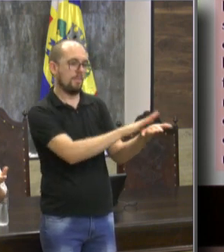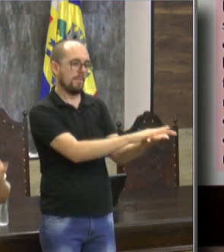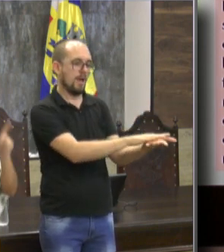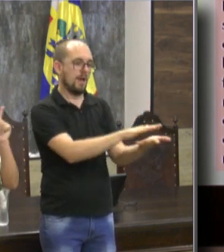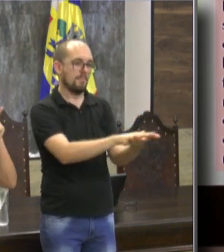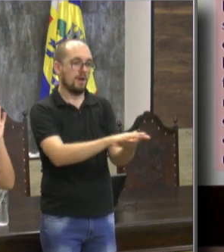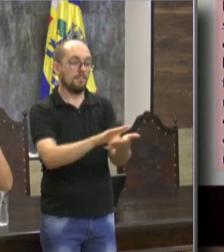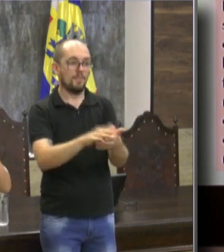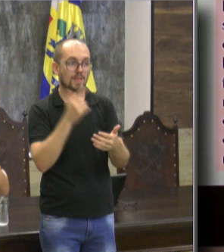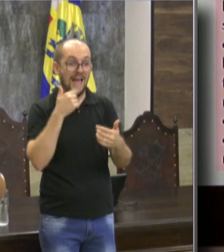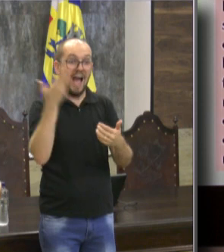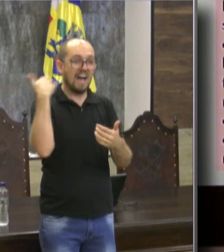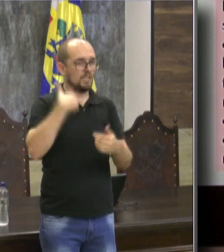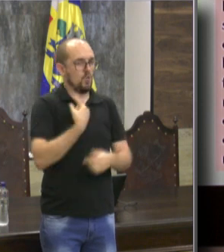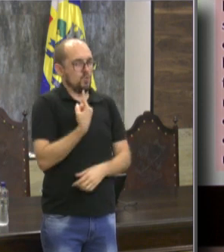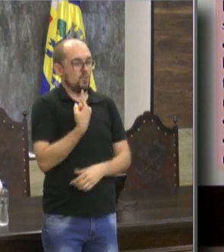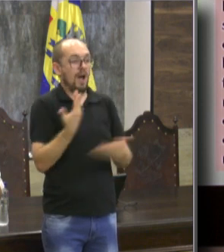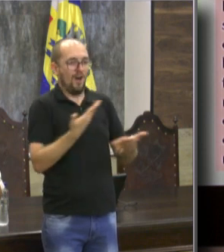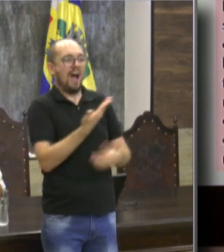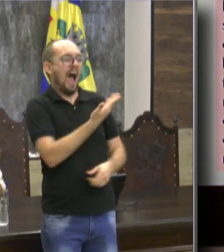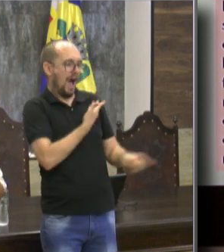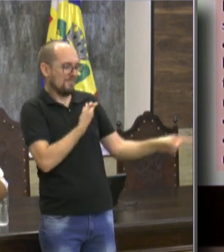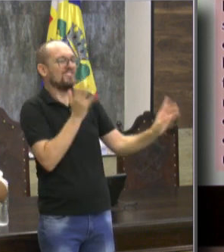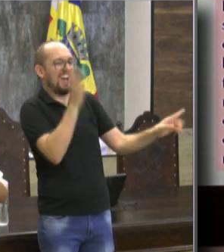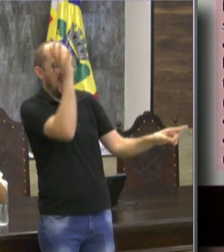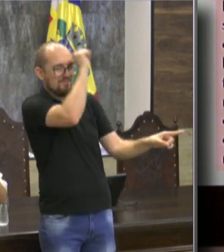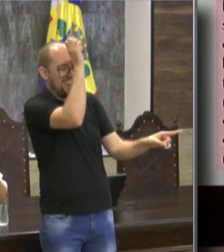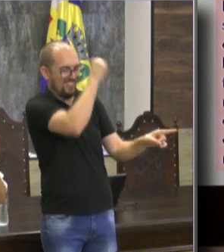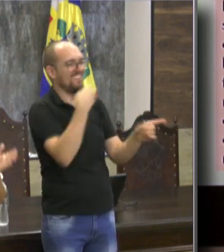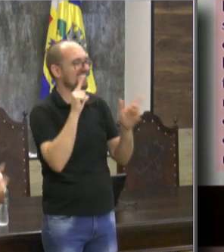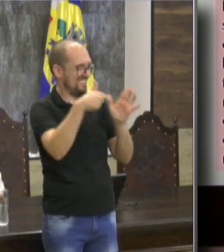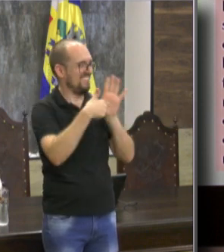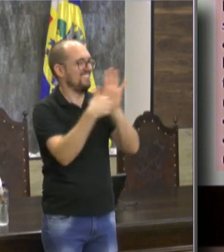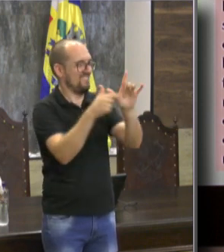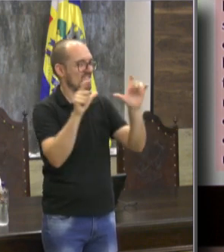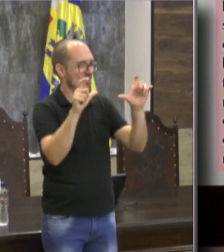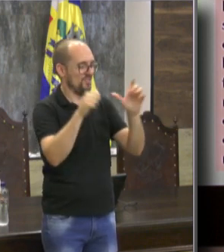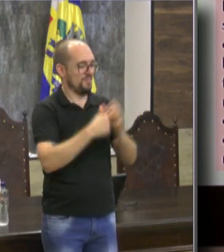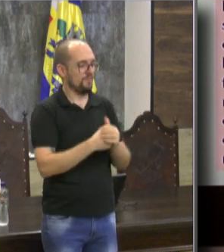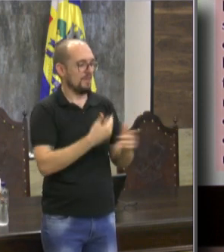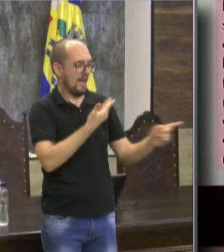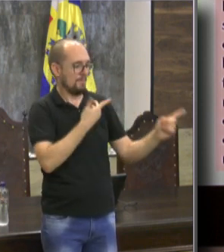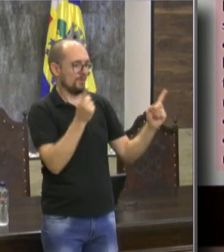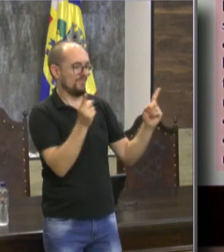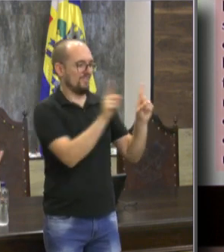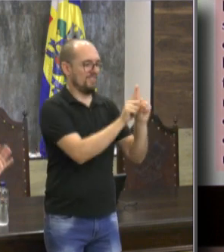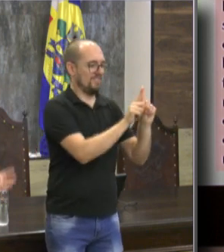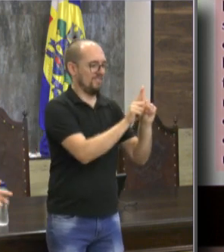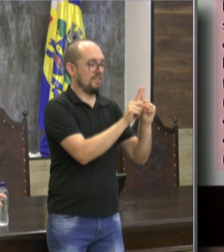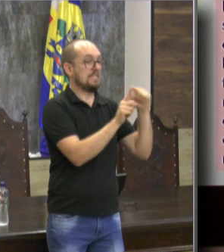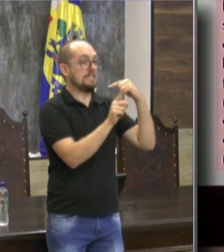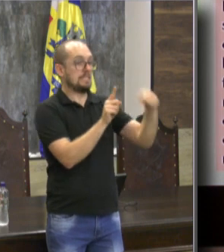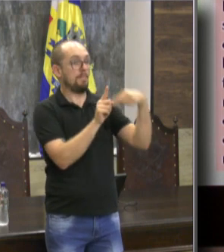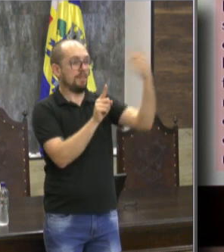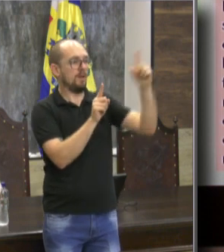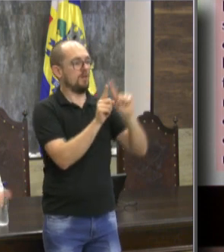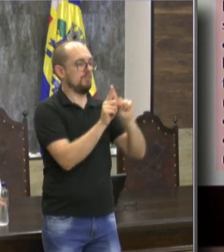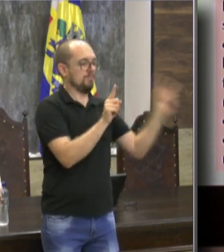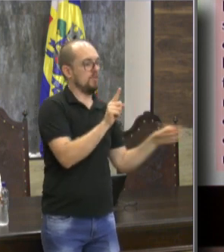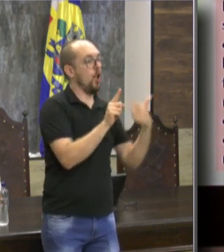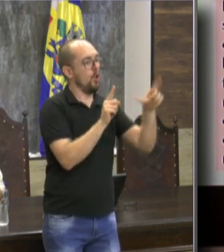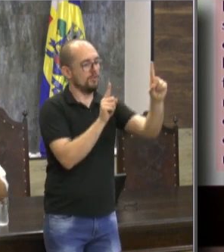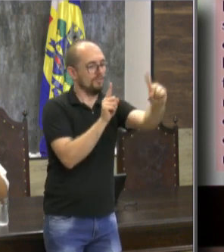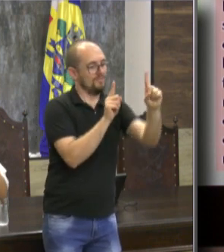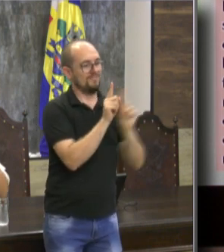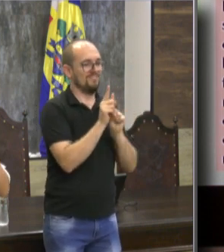fazem com ele, vocês vão ver as fotos no final. Cada semana é um amigo que fica e ele aceita muito bem, os amigos